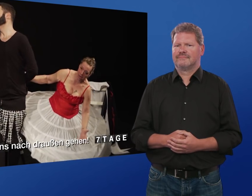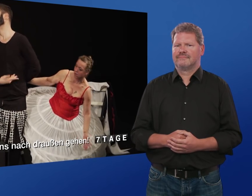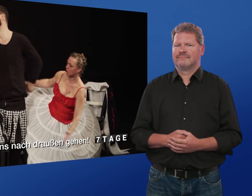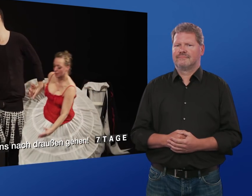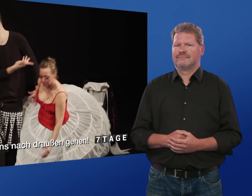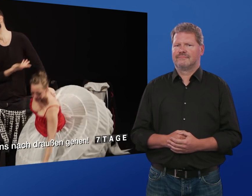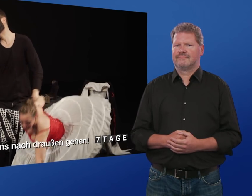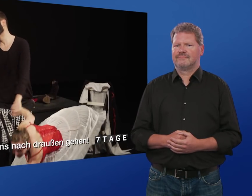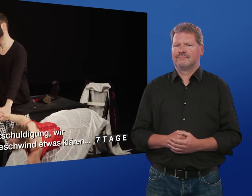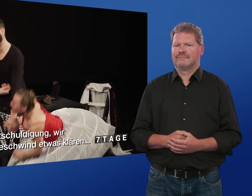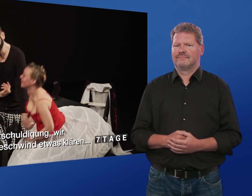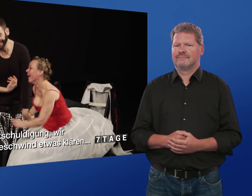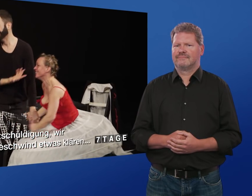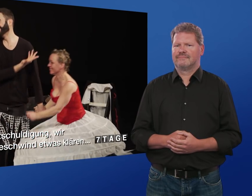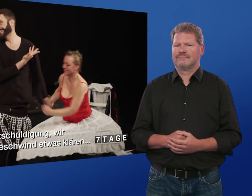Musik